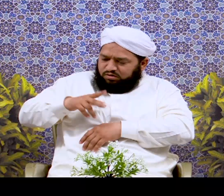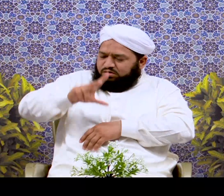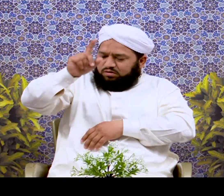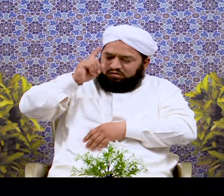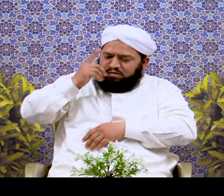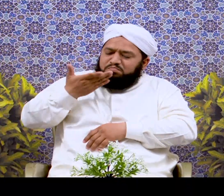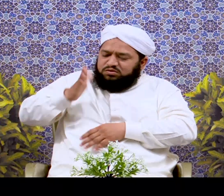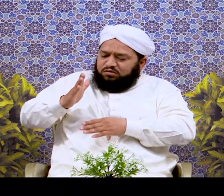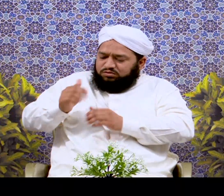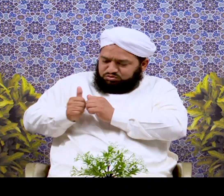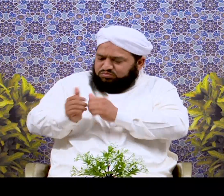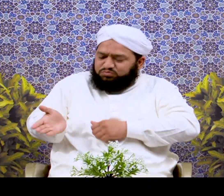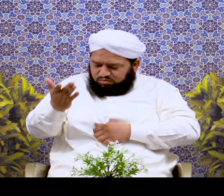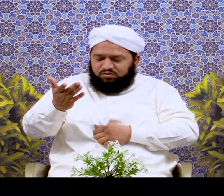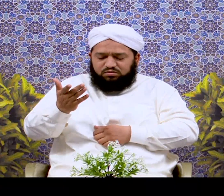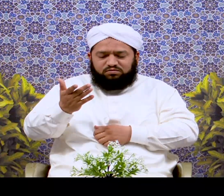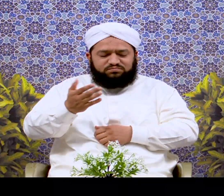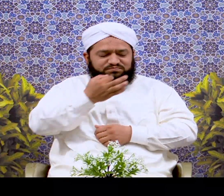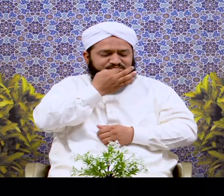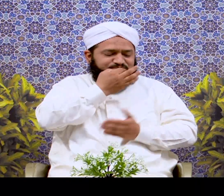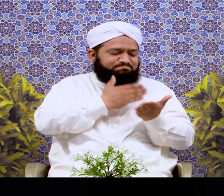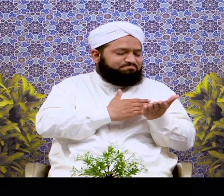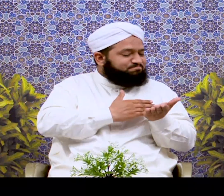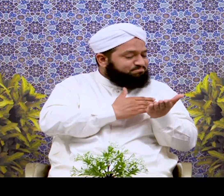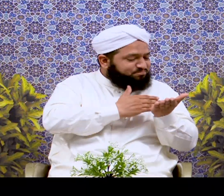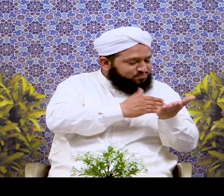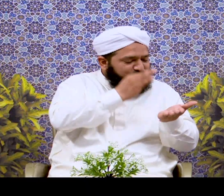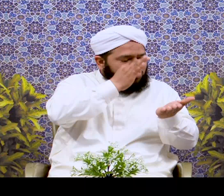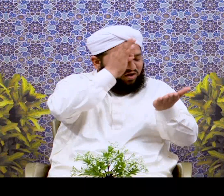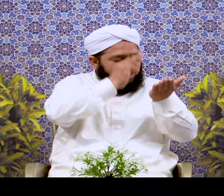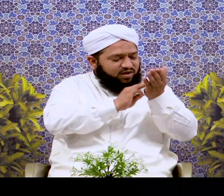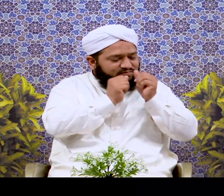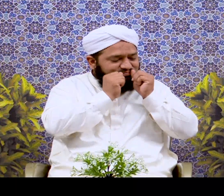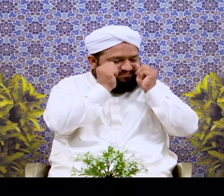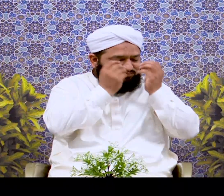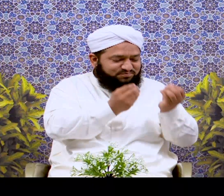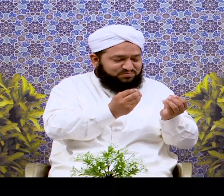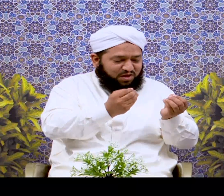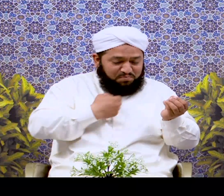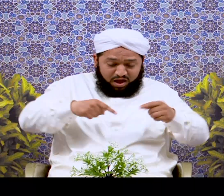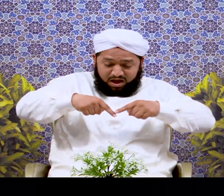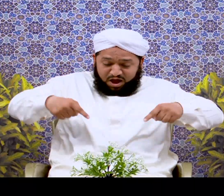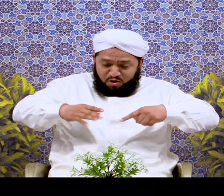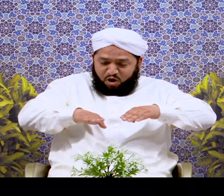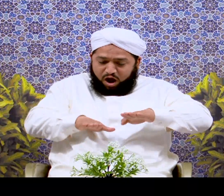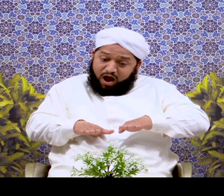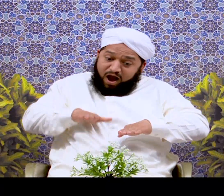یا رسول اللہ صلی اللہ علیہ وآلہ وصحبہ وسلم، یہاں سے ایک قدم بھی آگے بڑھا تو